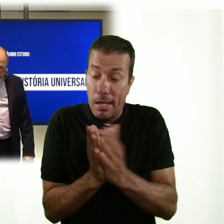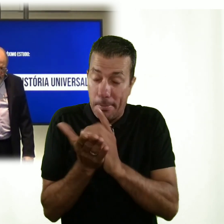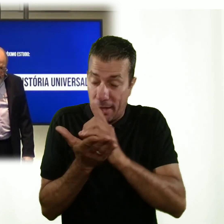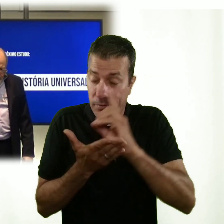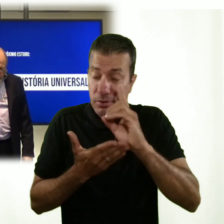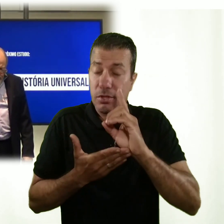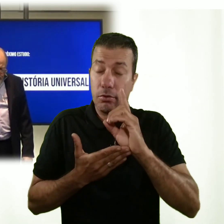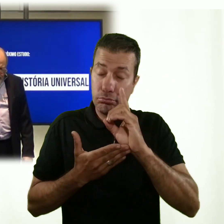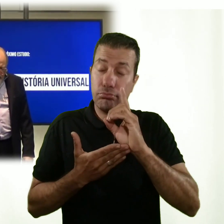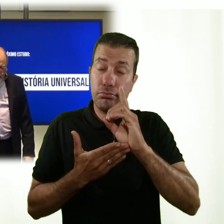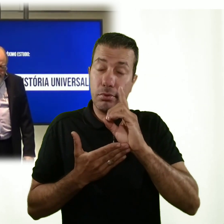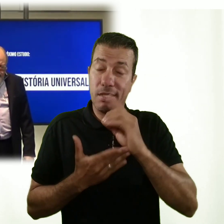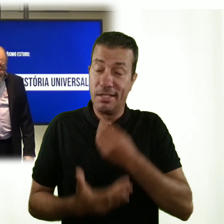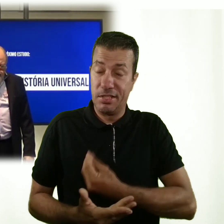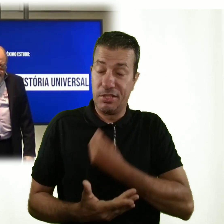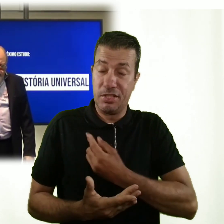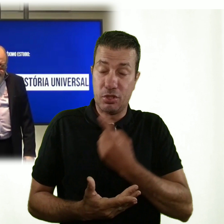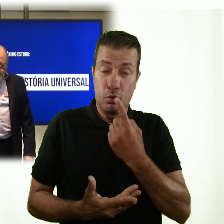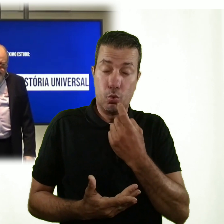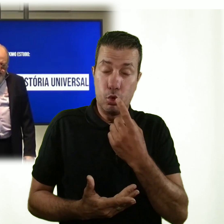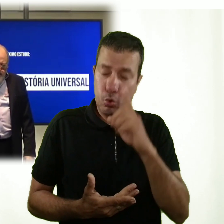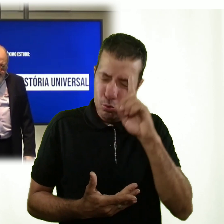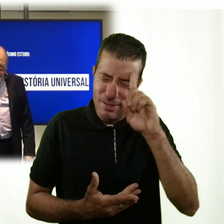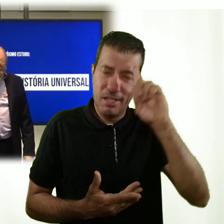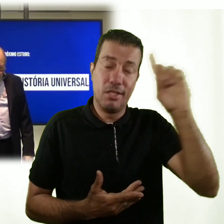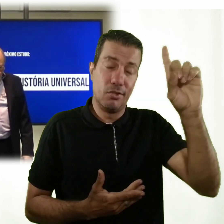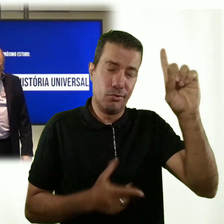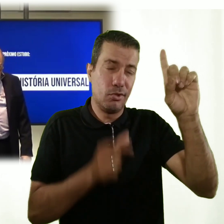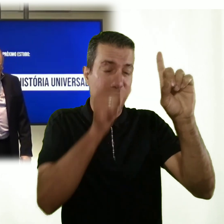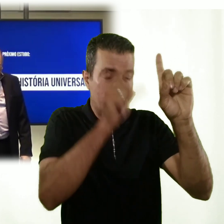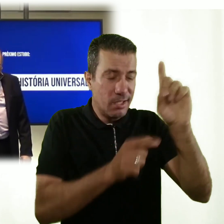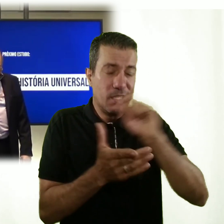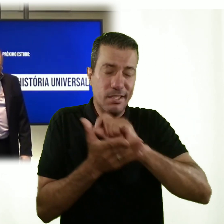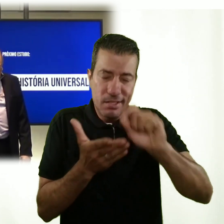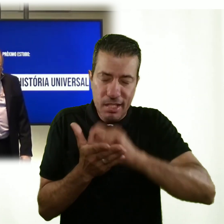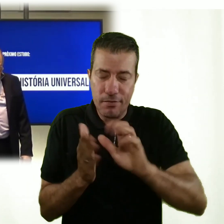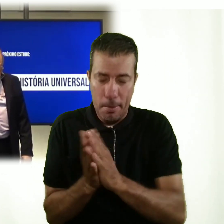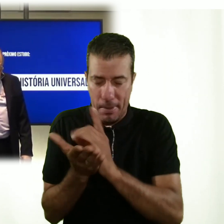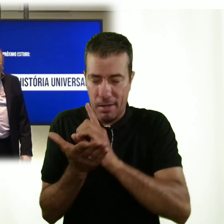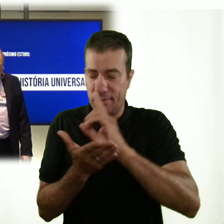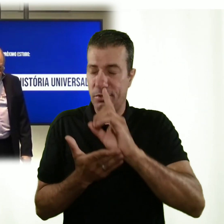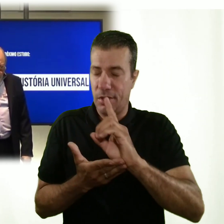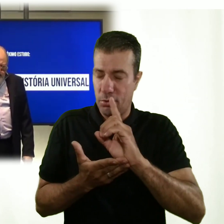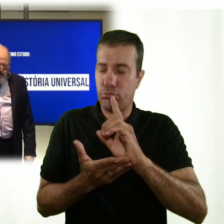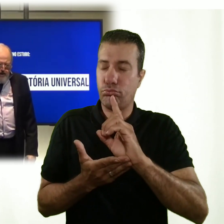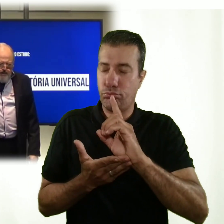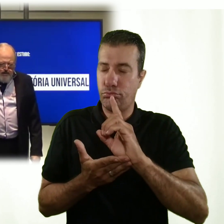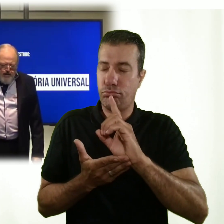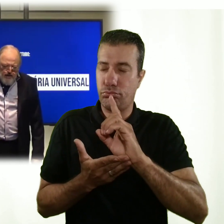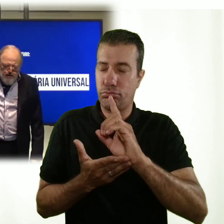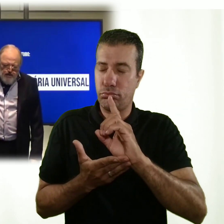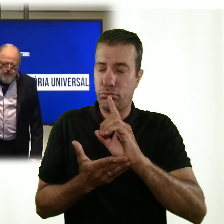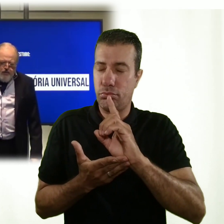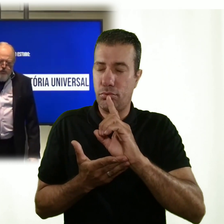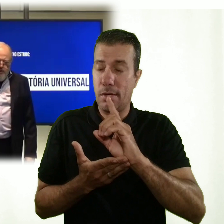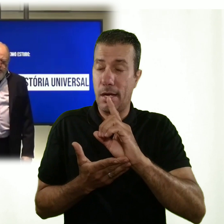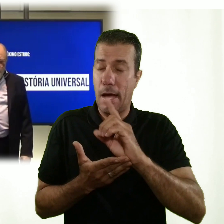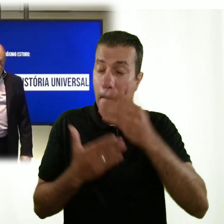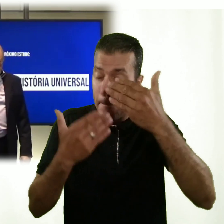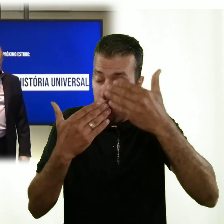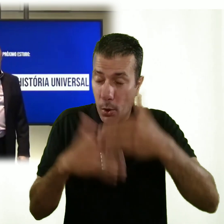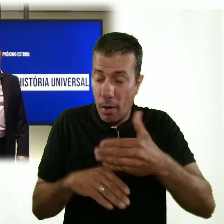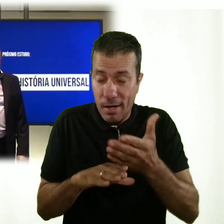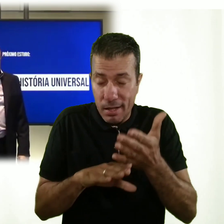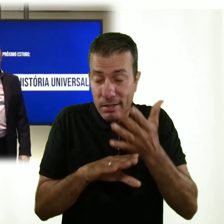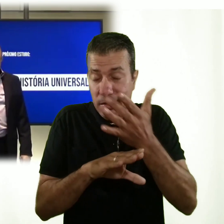que só existe um Deus, que esse Deus escreveu este livro e que a prova disso seriam as